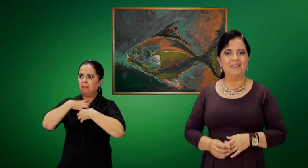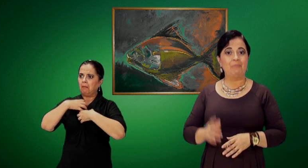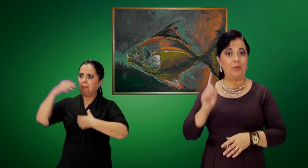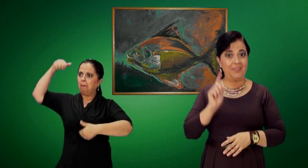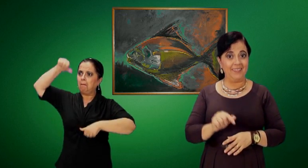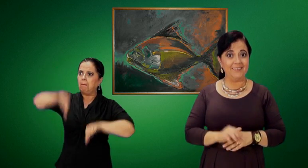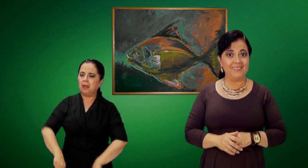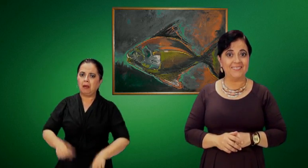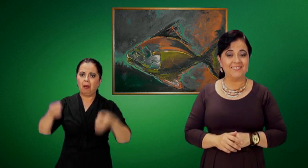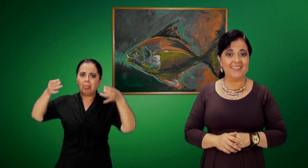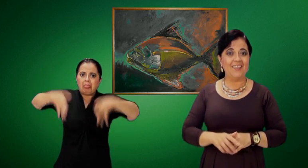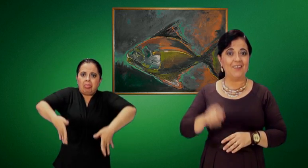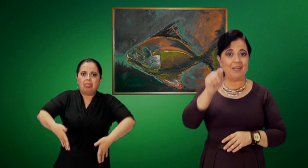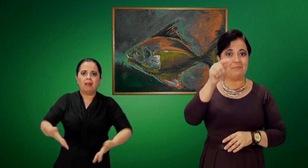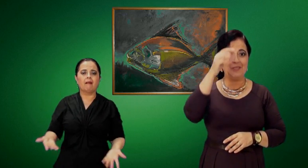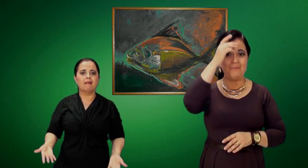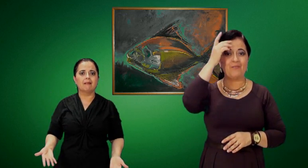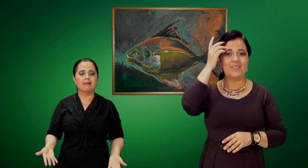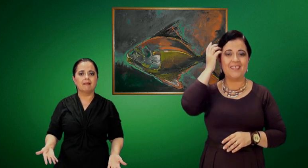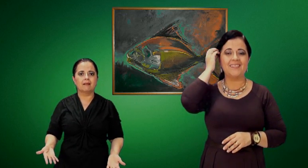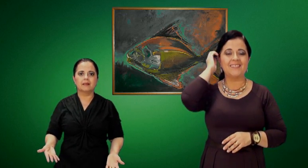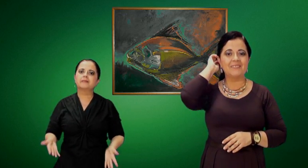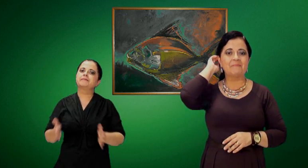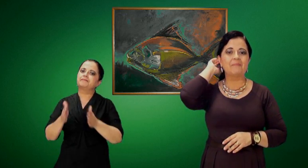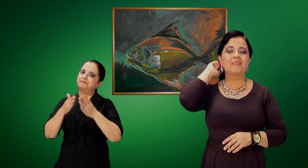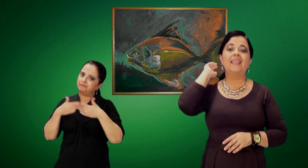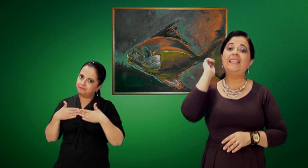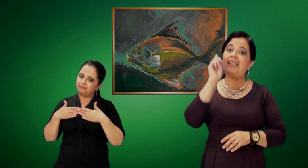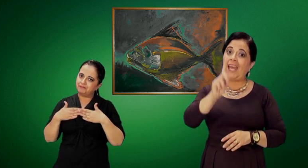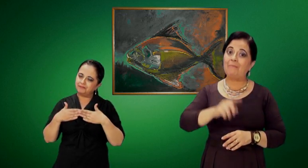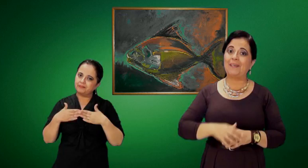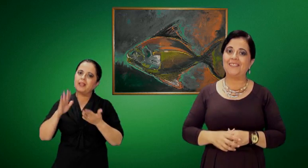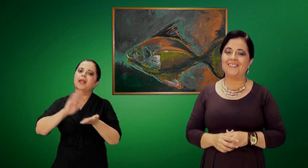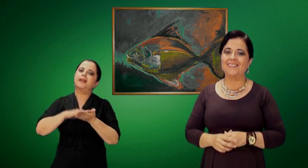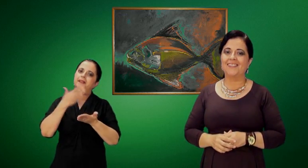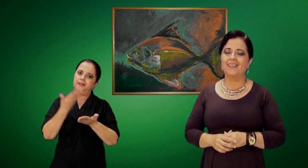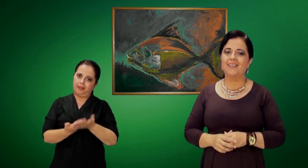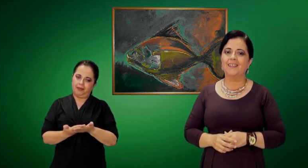Portanto, eu quero pedir para vocês, intérpretes,